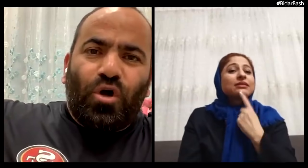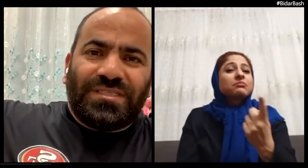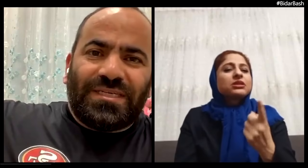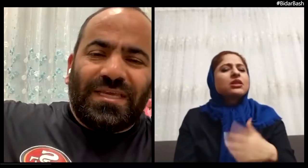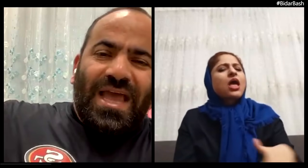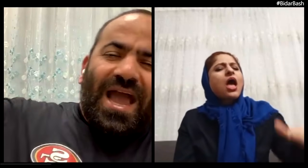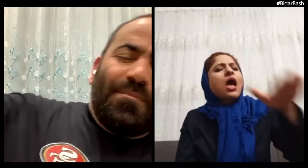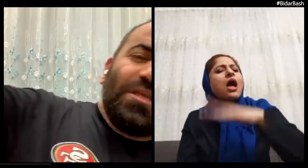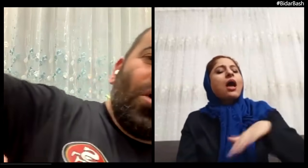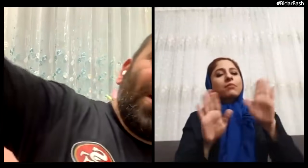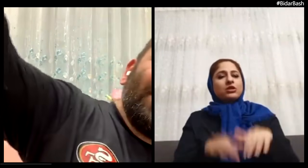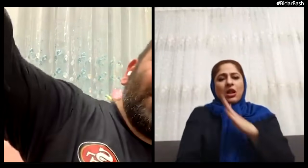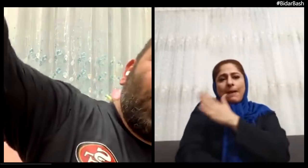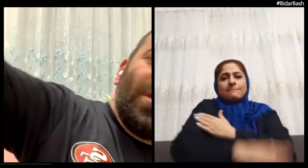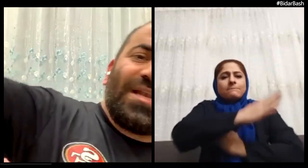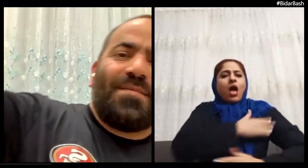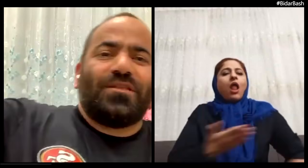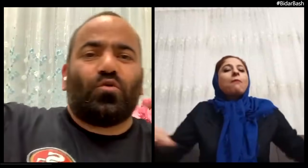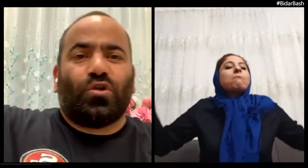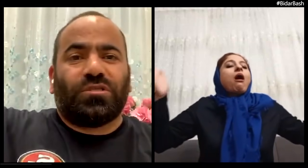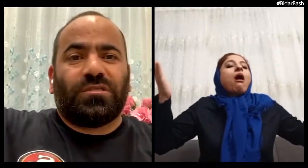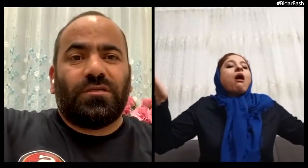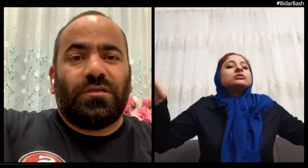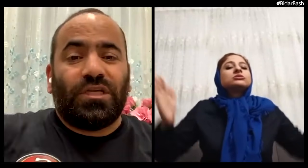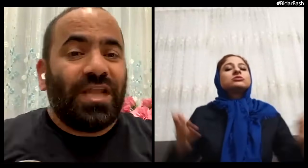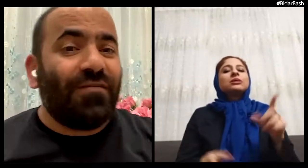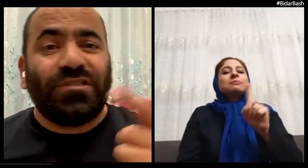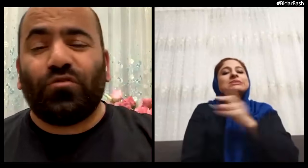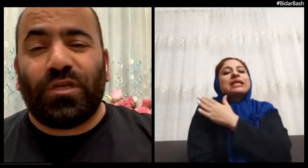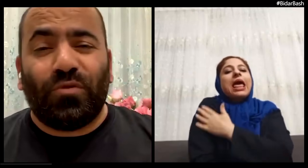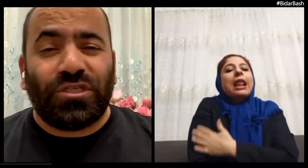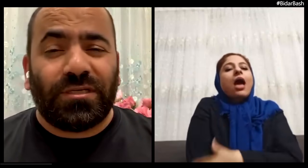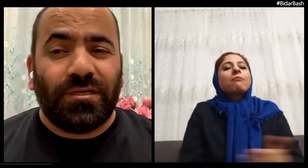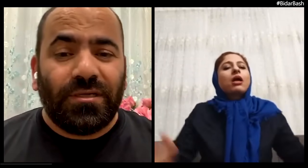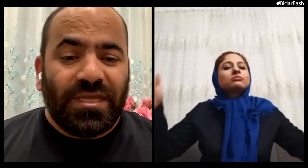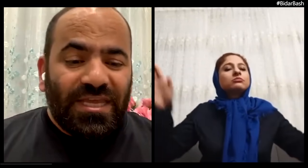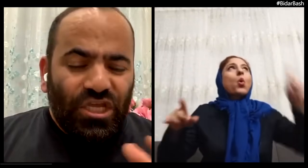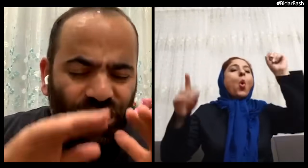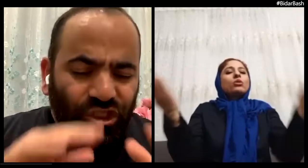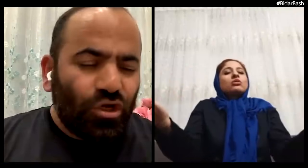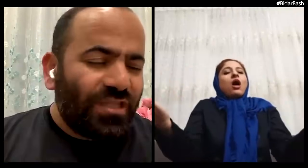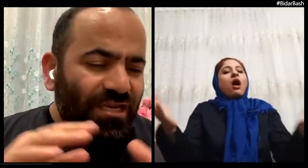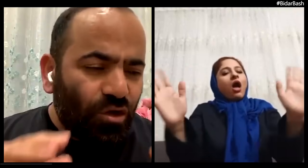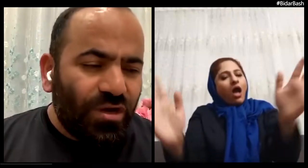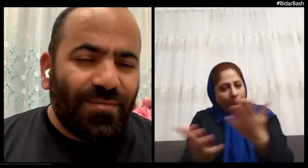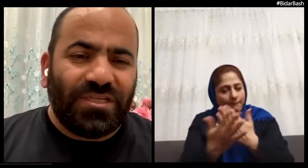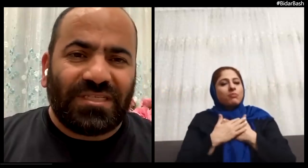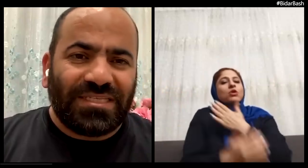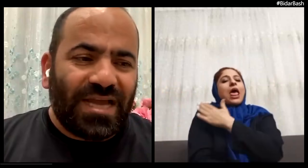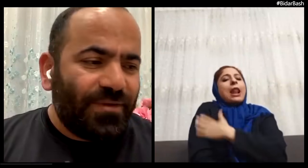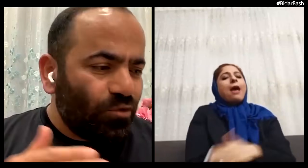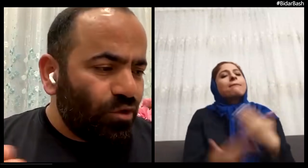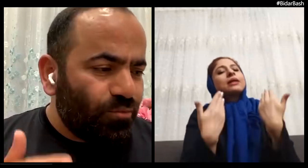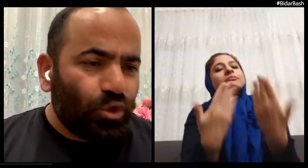خدا بازه، همه عالم زیر بال رحمت خداست. این حواستون به این باشه، هیچ جا در این عالم